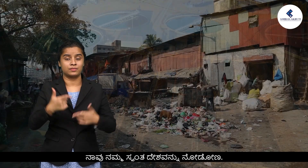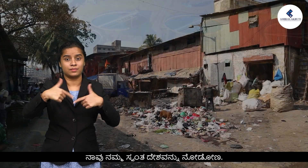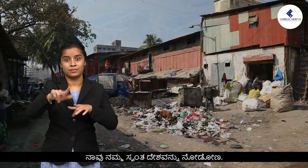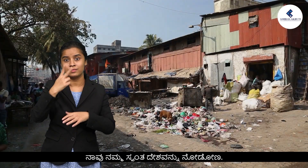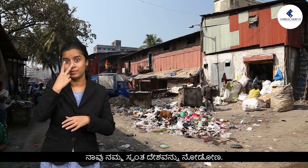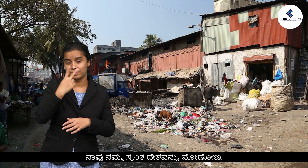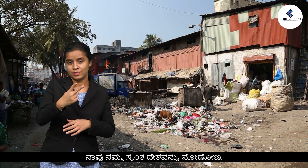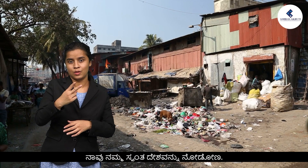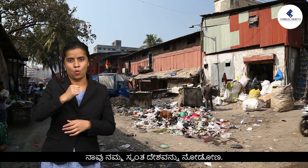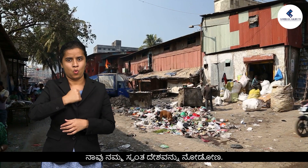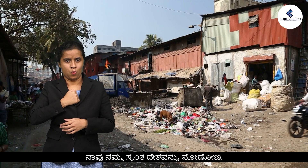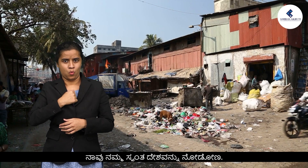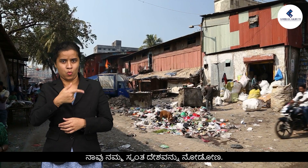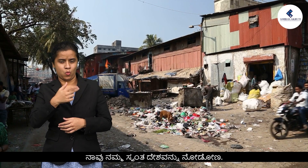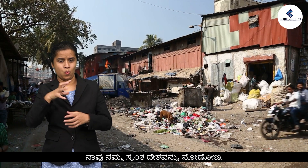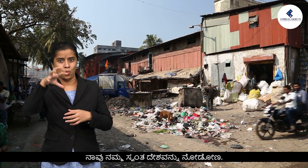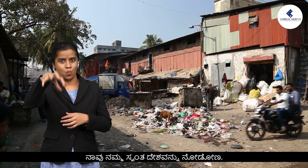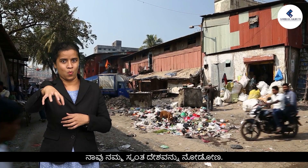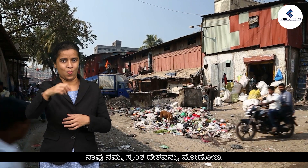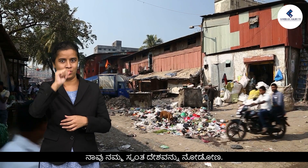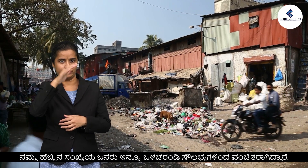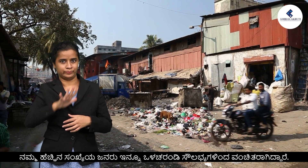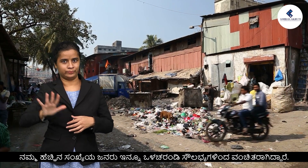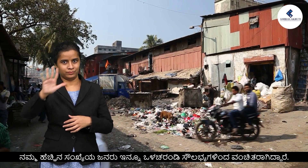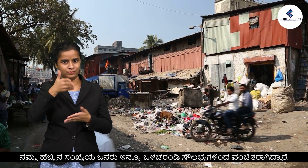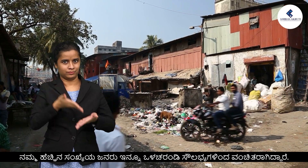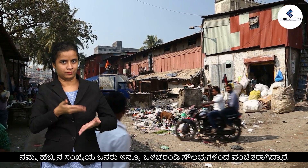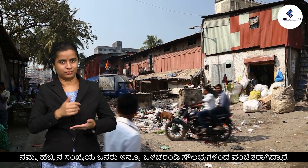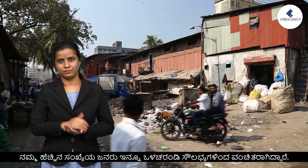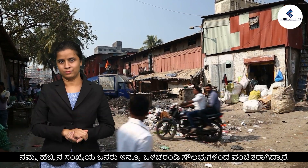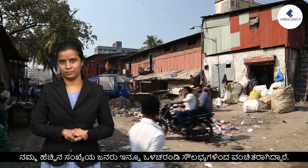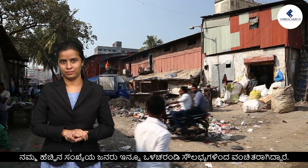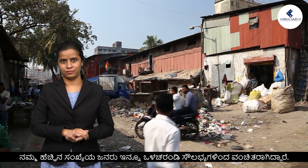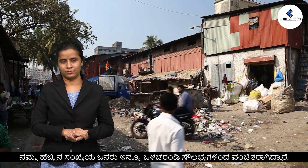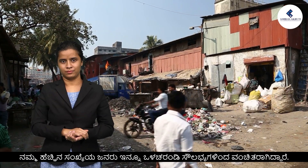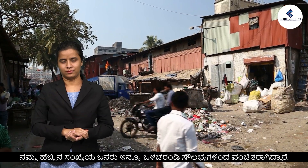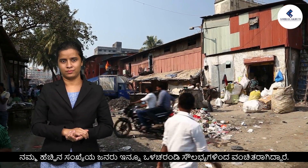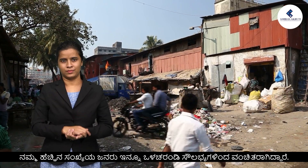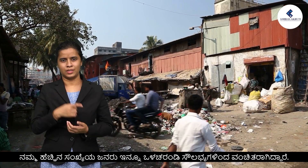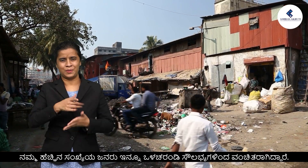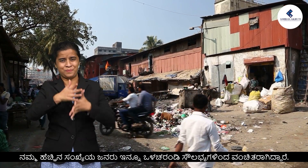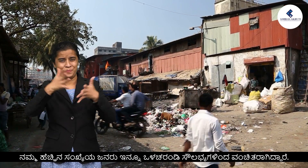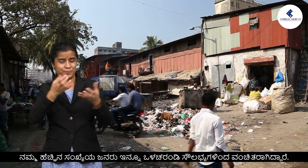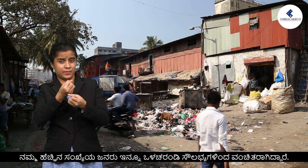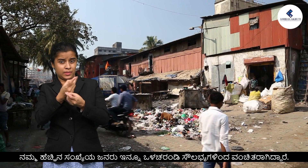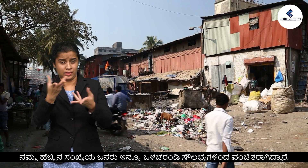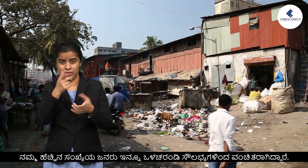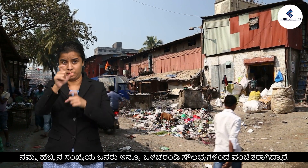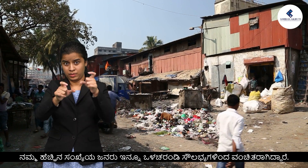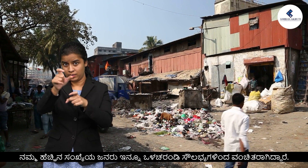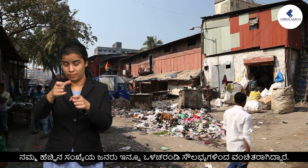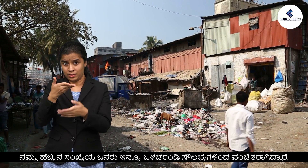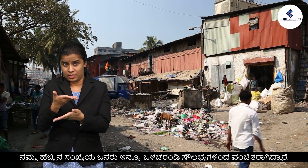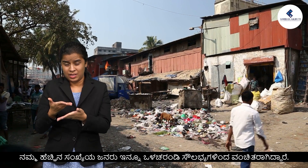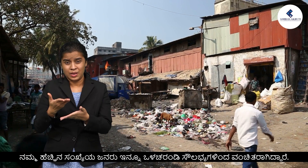ನಾವು ನಮ್ಮ ಸ್ವಂತ ದೇಶವನ್ನು ನೋಡೋಣ. ನಮ್ಮ ಹೆಚ್ಚಿನ ಸಂಖ್ಯೆಯ ಜನರು ಇನ್ನೂ